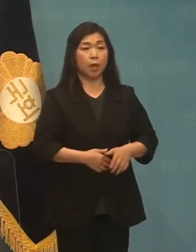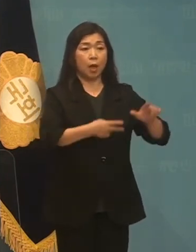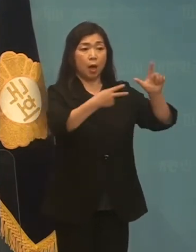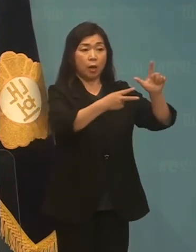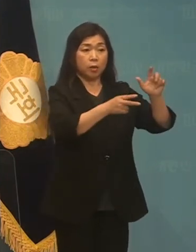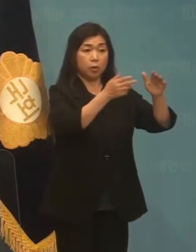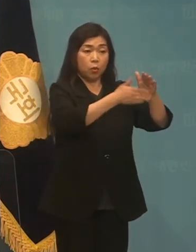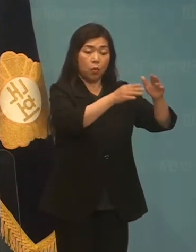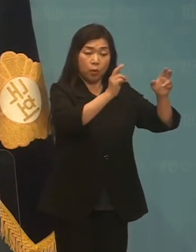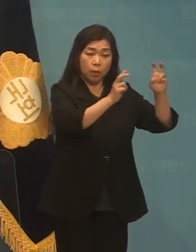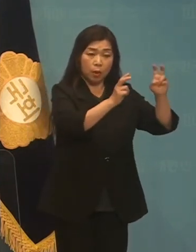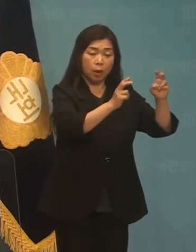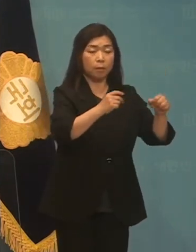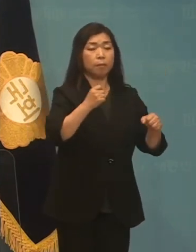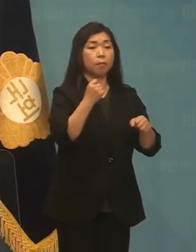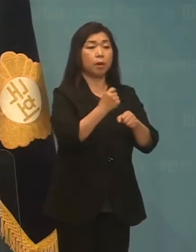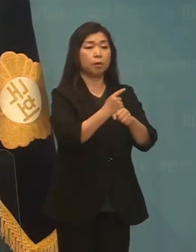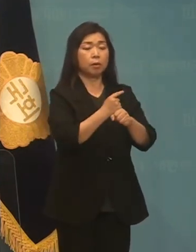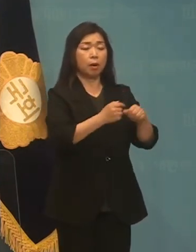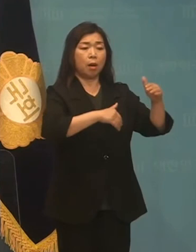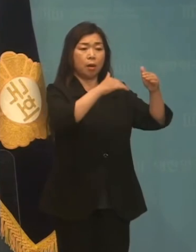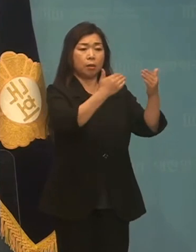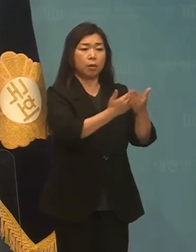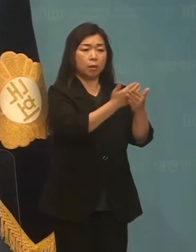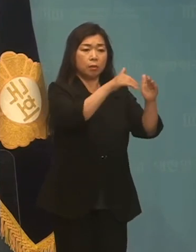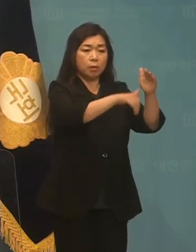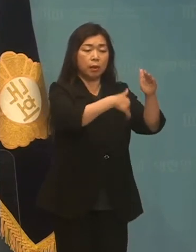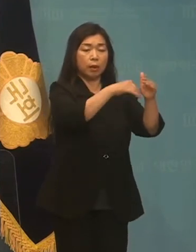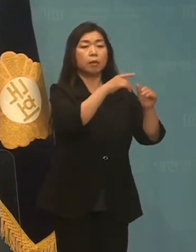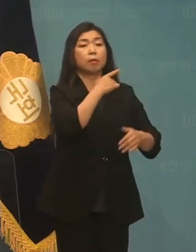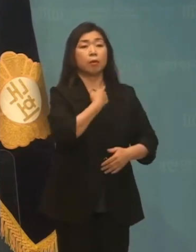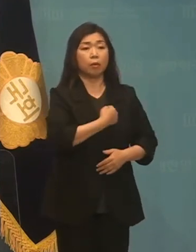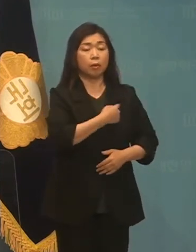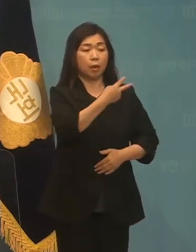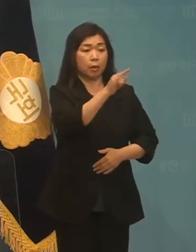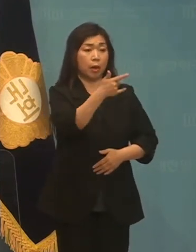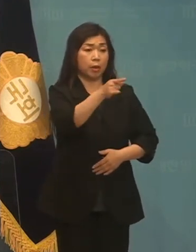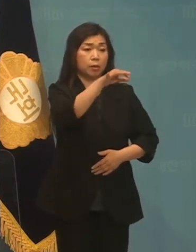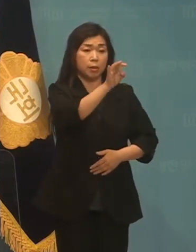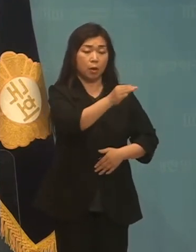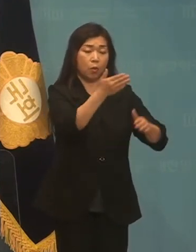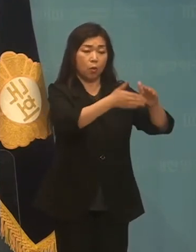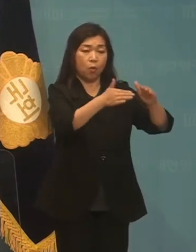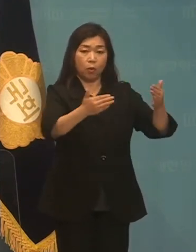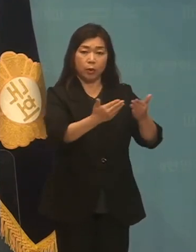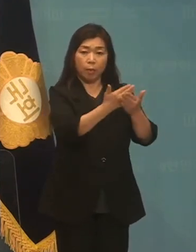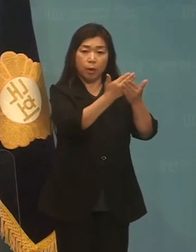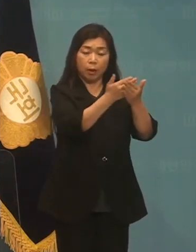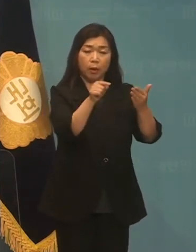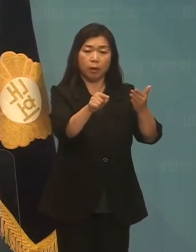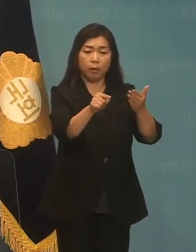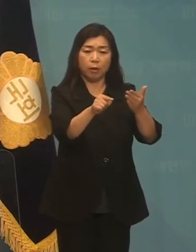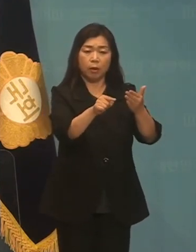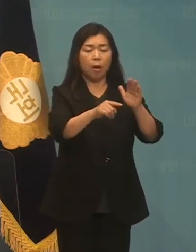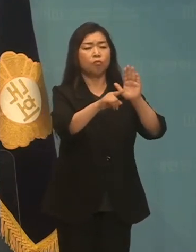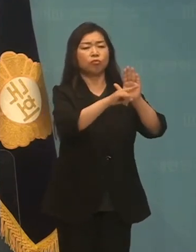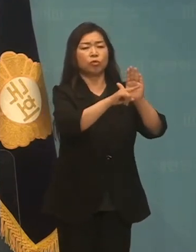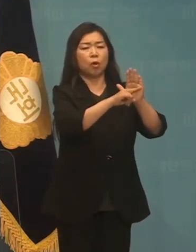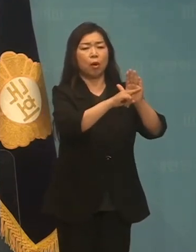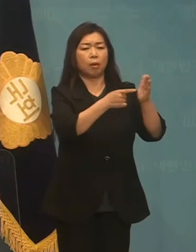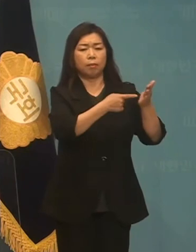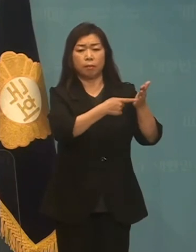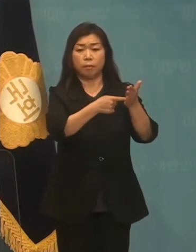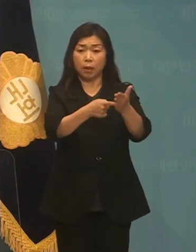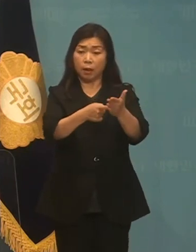LH공사가 이미 진행 중이던 대장동 공영개발에 부정적인